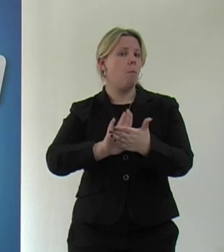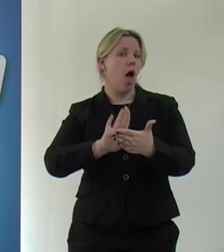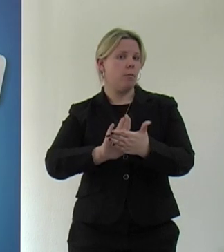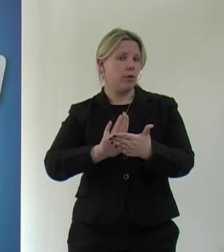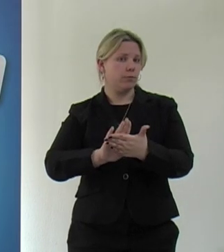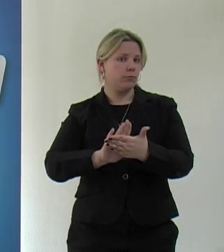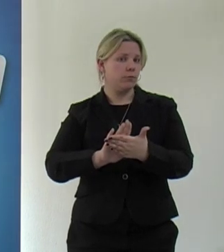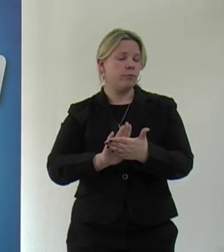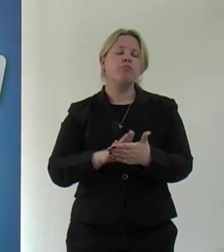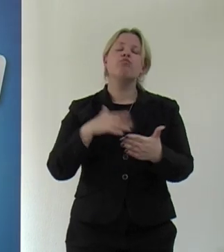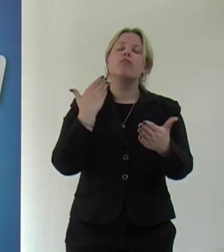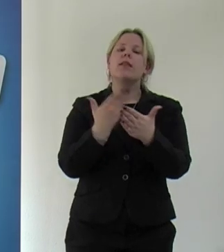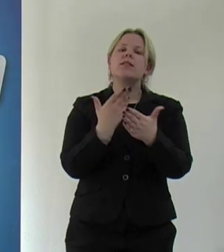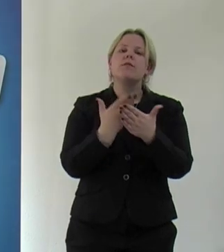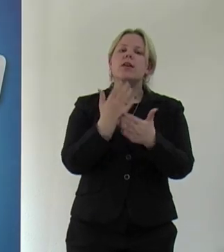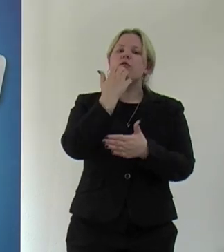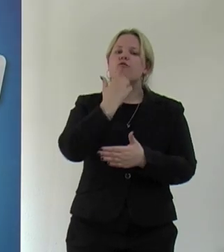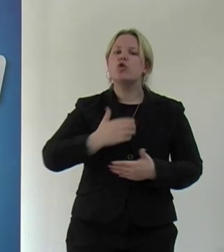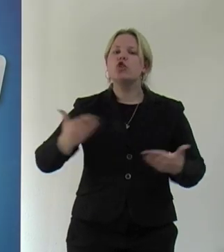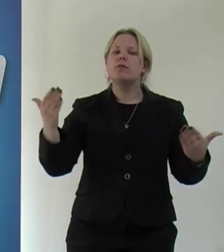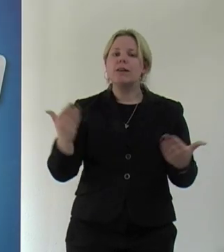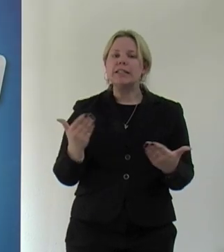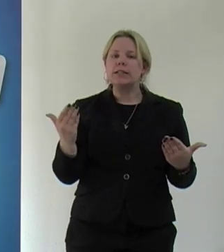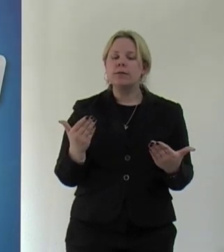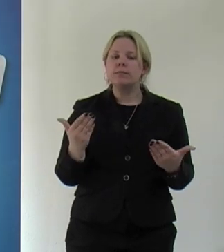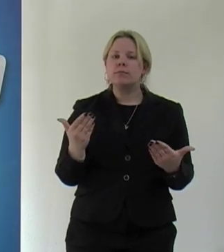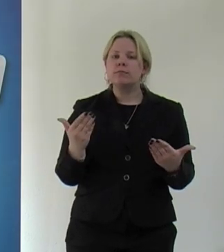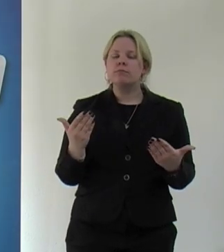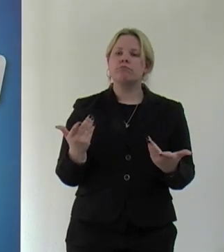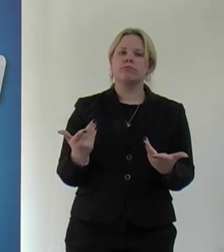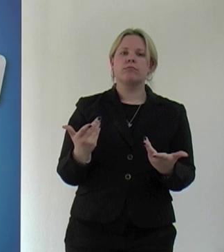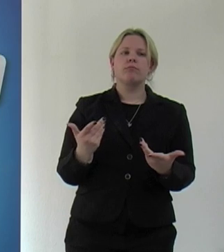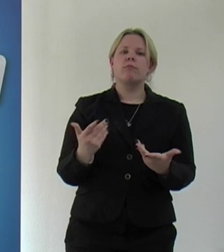Darum wollen wir, dass es keine Kopfpauschale gibt.